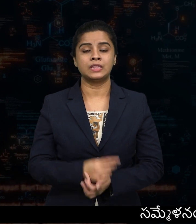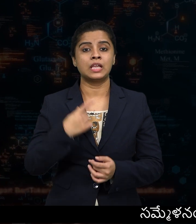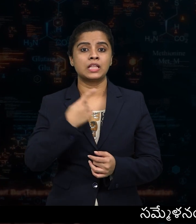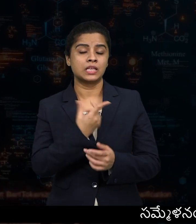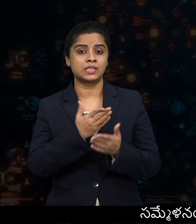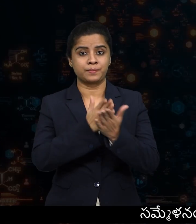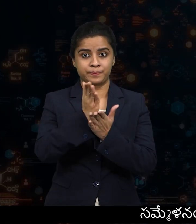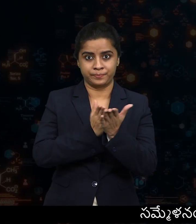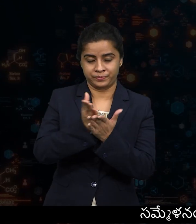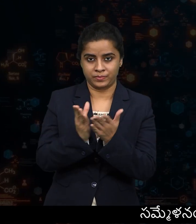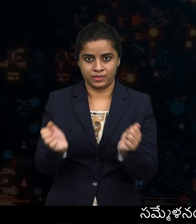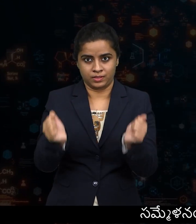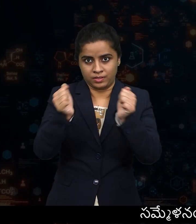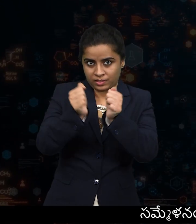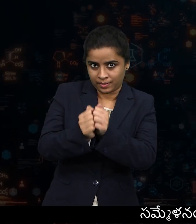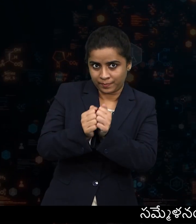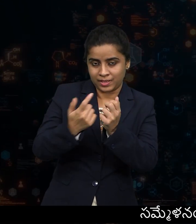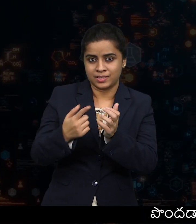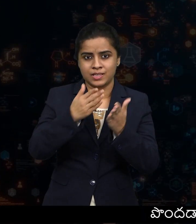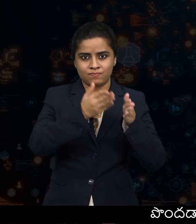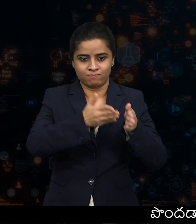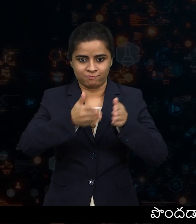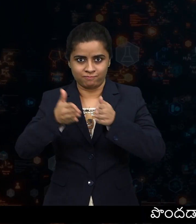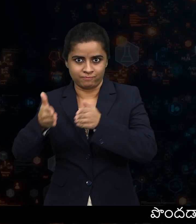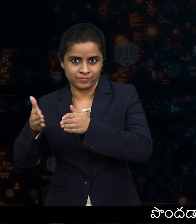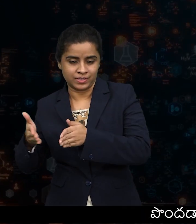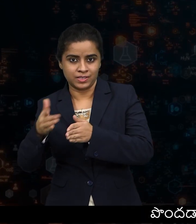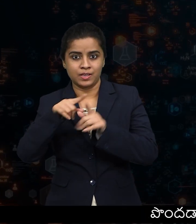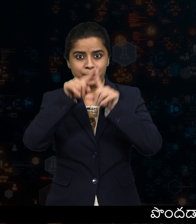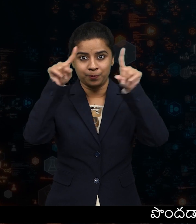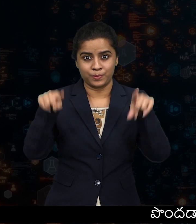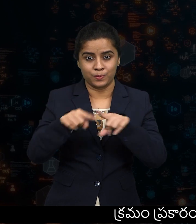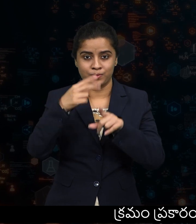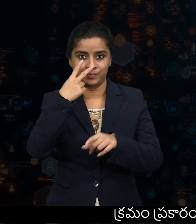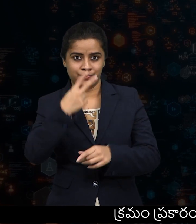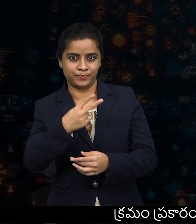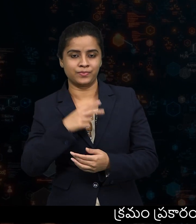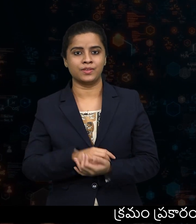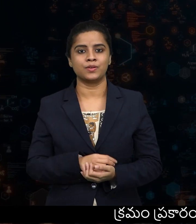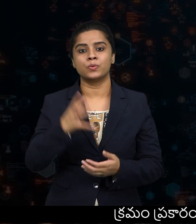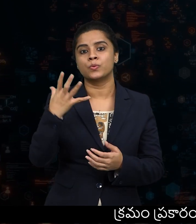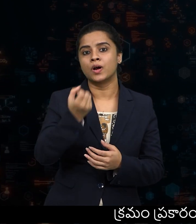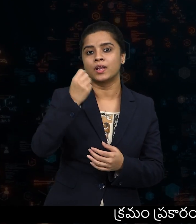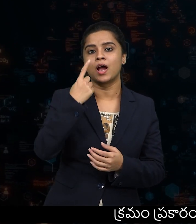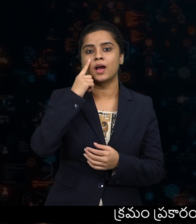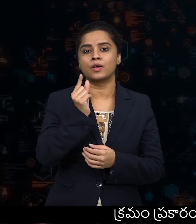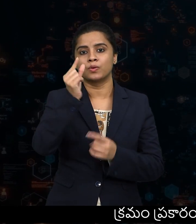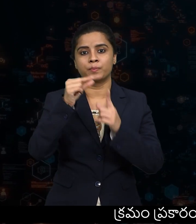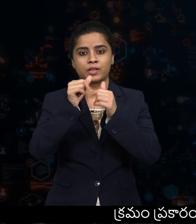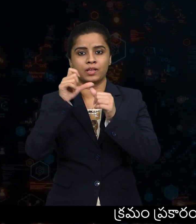సమ్మేళనం యొక్క IUPAC పేరును పొందడానికి స్క్రీన్పై కనిపించే క్రమం ప్రకారం ఈ భాగాలు